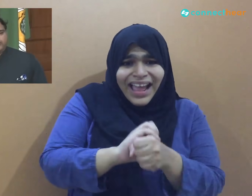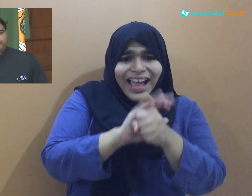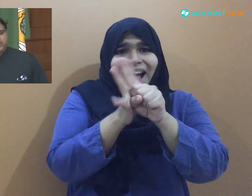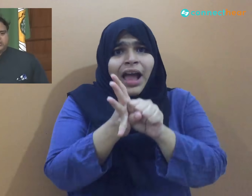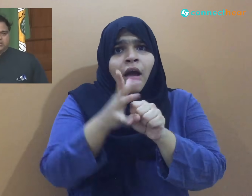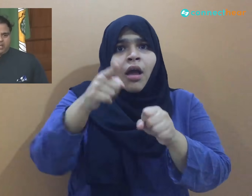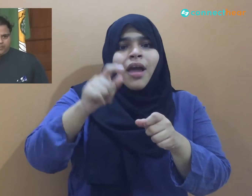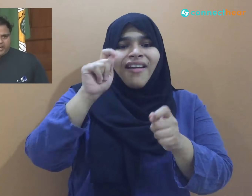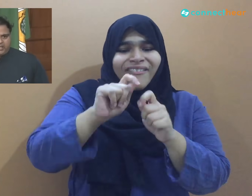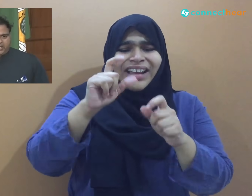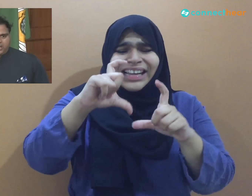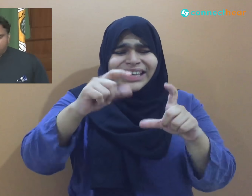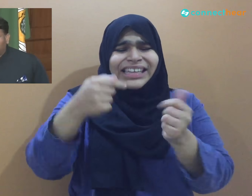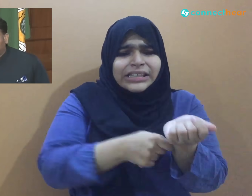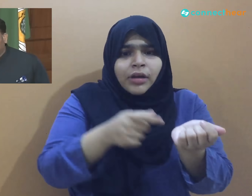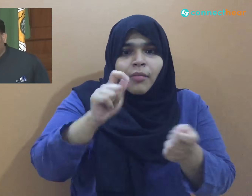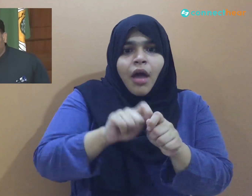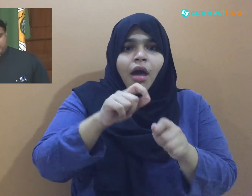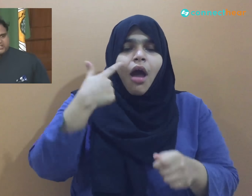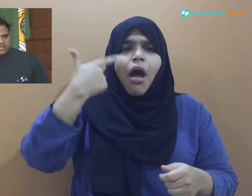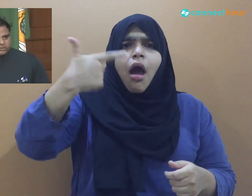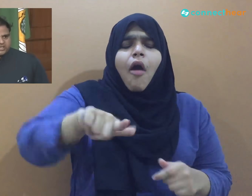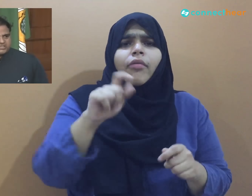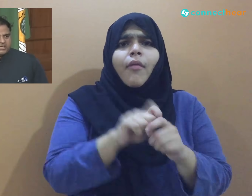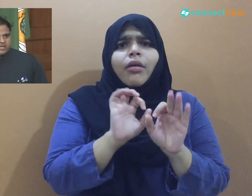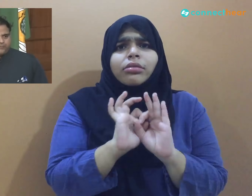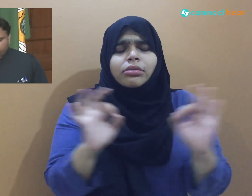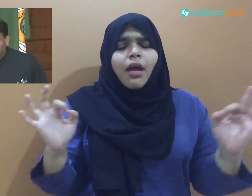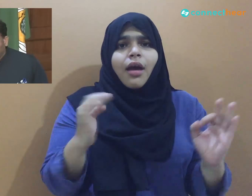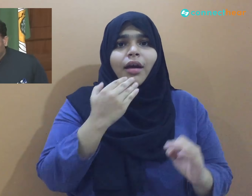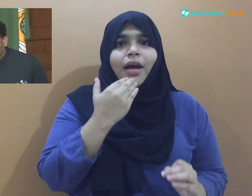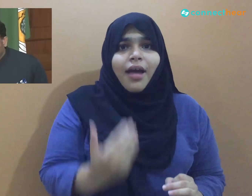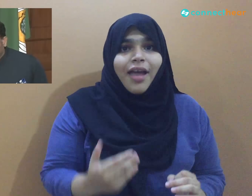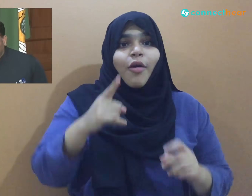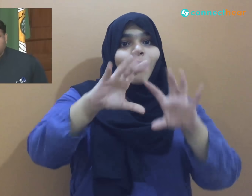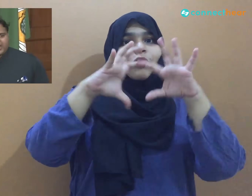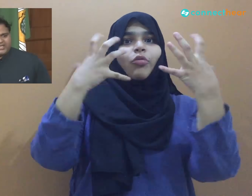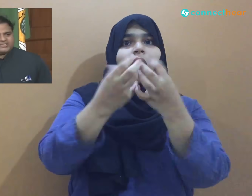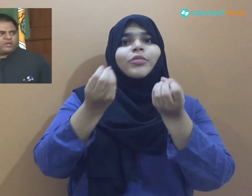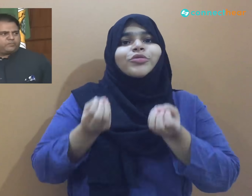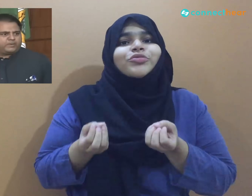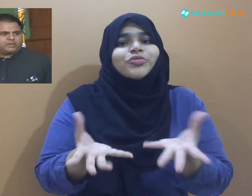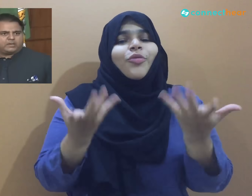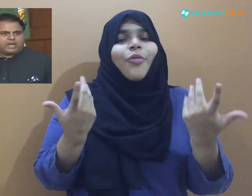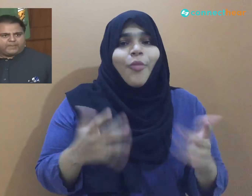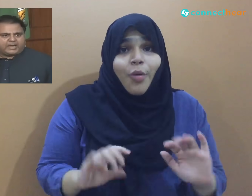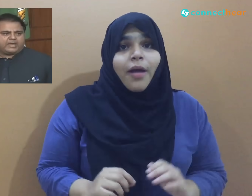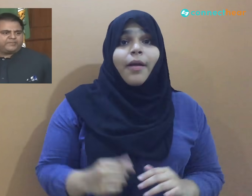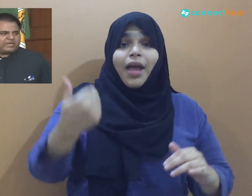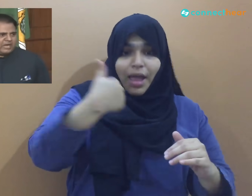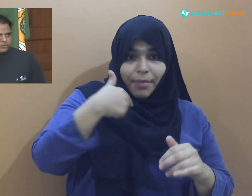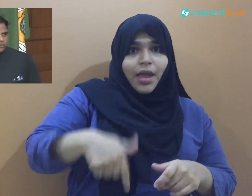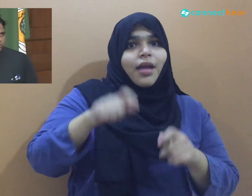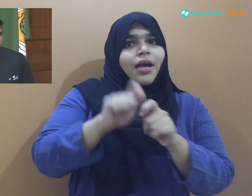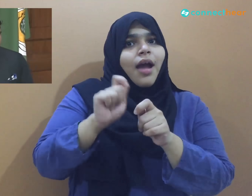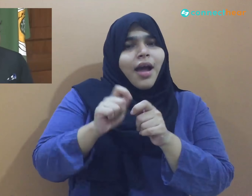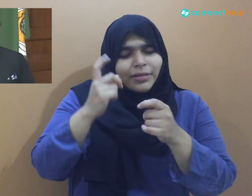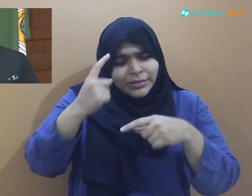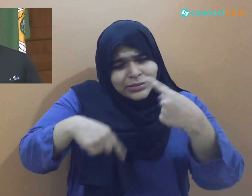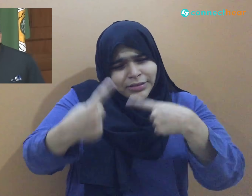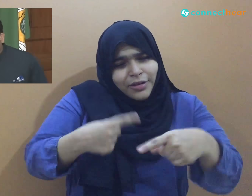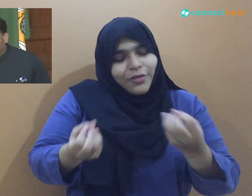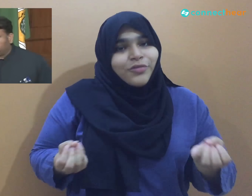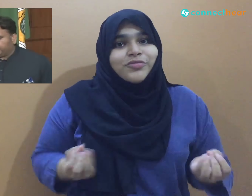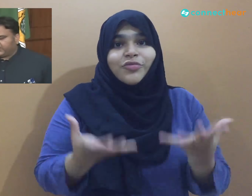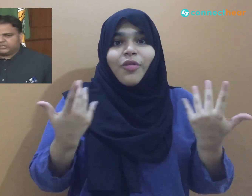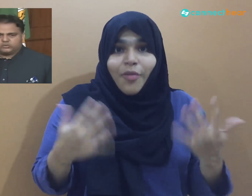ود ان ویکس بن گئی اور اس کی جو ٹیسٹنگ ہے وہ دنیا میں شروع ہو گئی. اس کے اوپر ہمارے ہاں بھی کام شروع ہو گیا